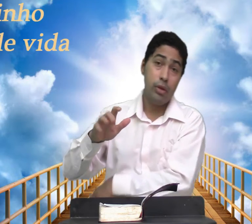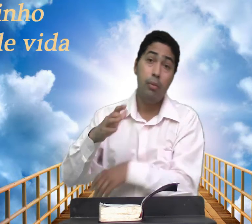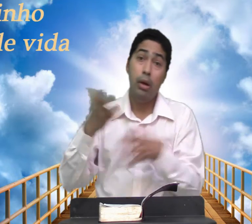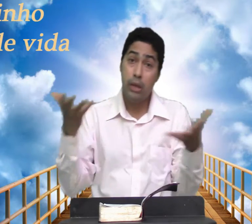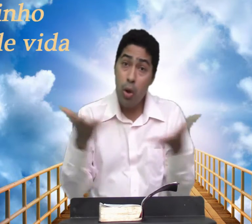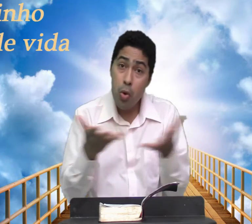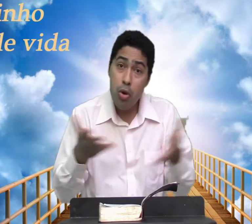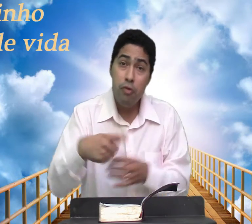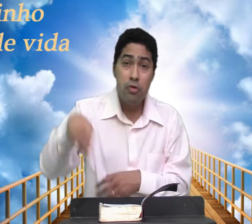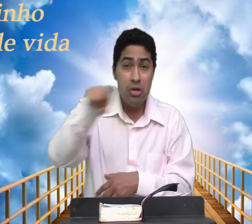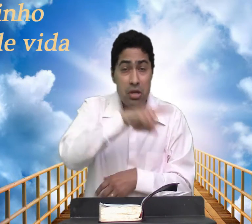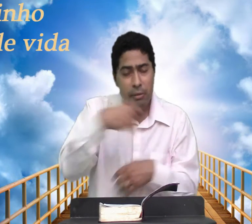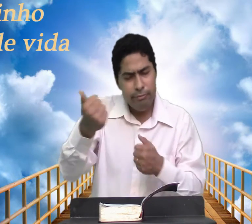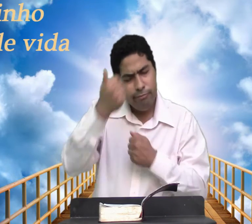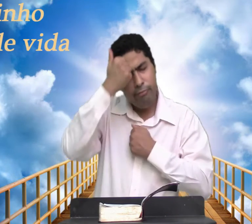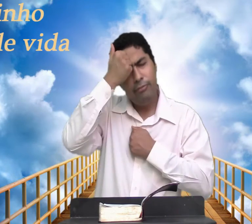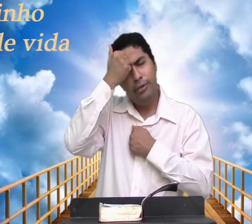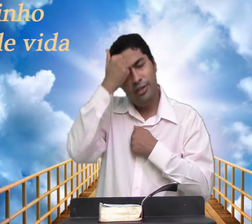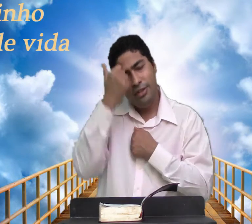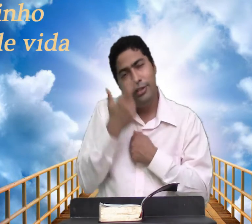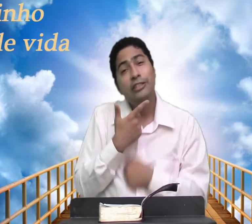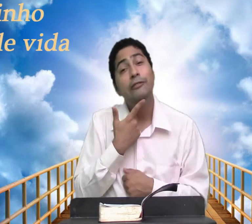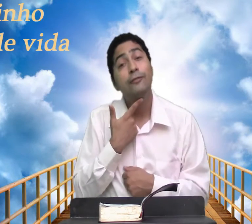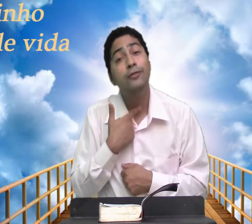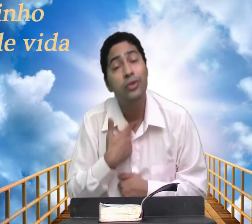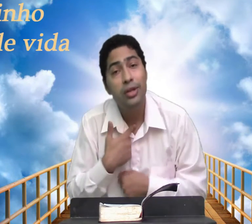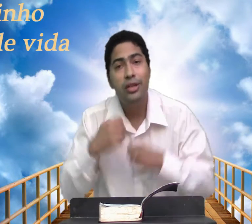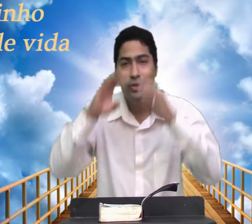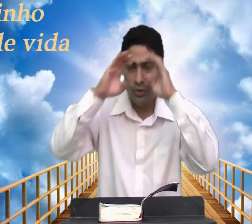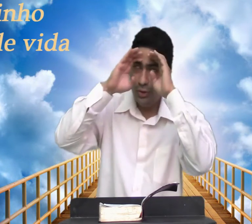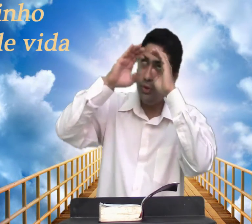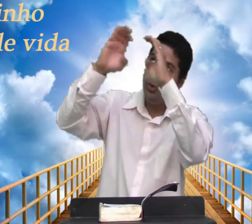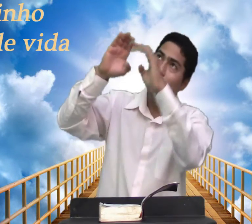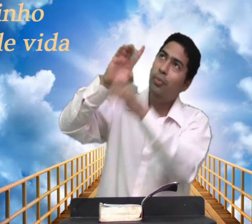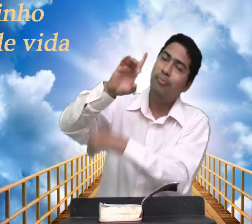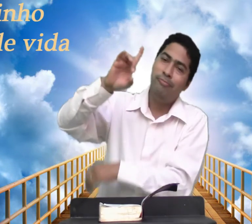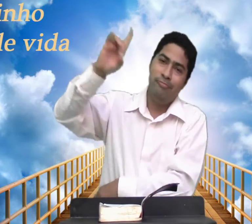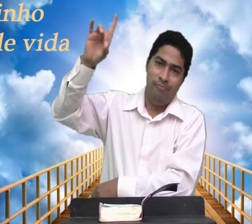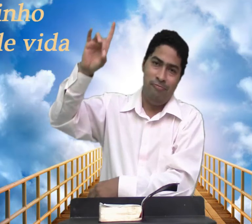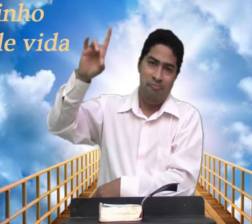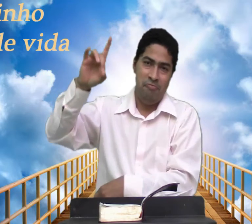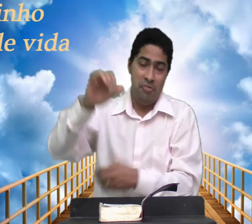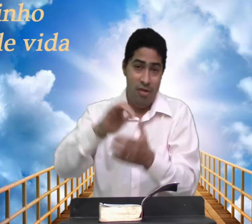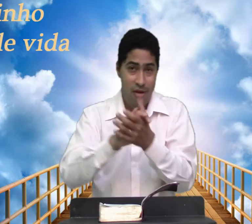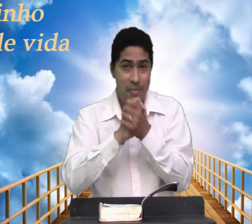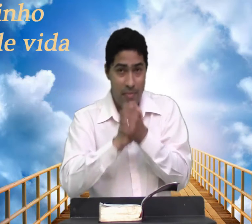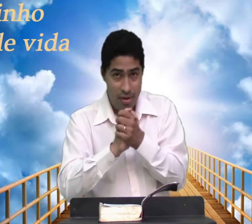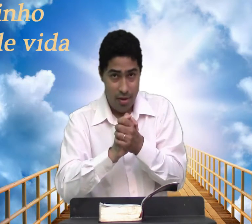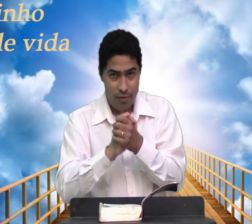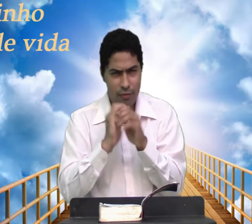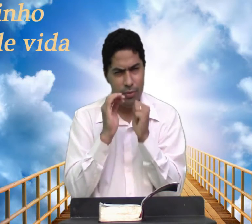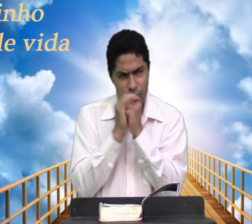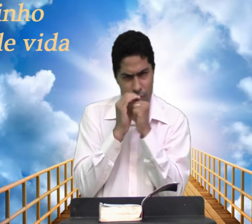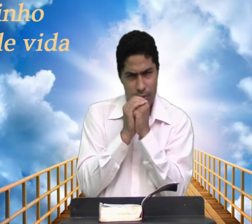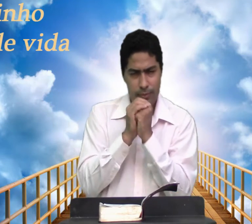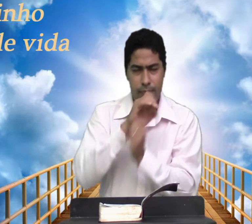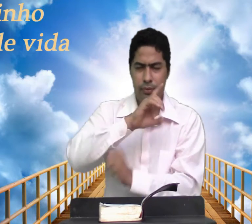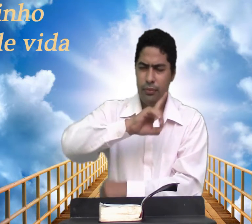você pode simplesmente se arrepender e querer conhecer e obedecer à vontade de Deus. Amém? Vamos